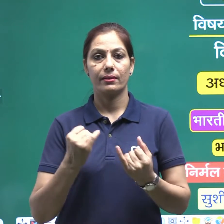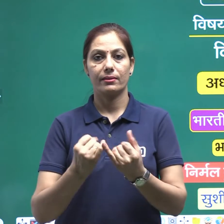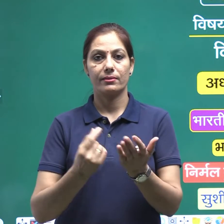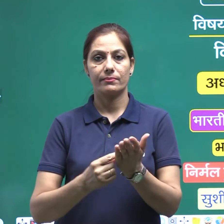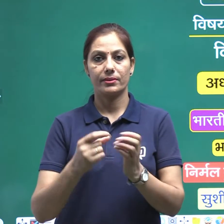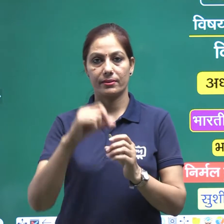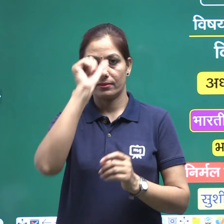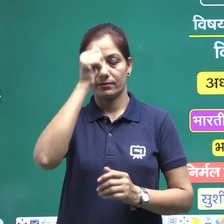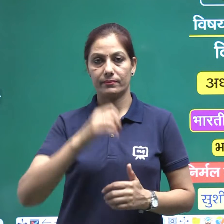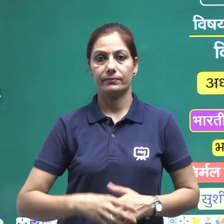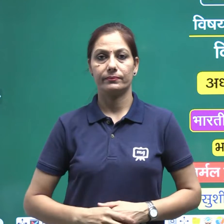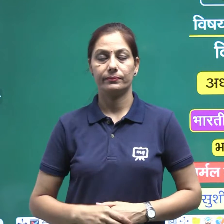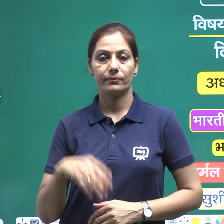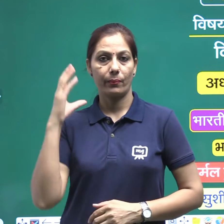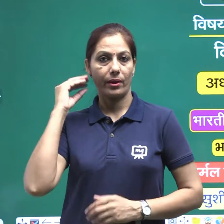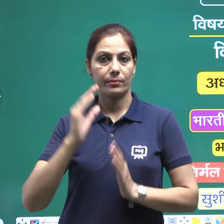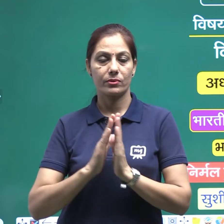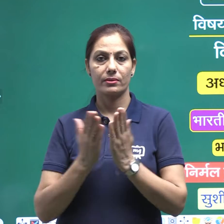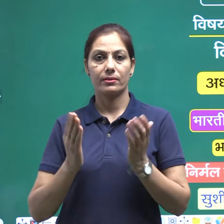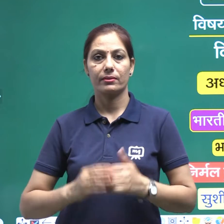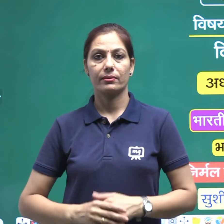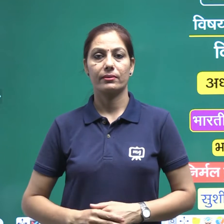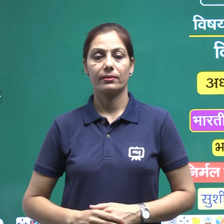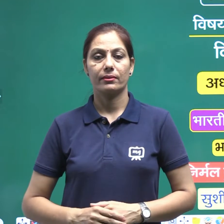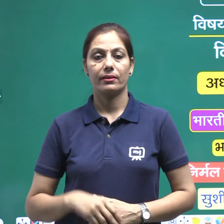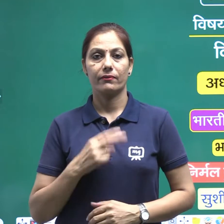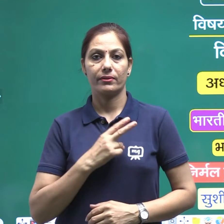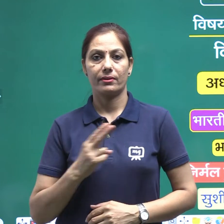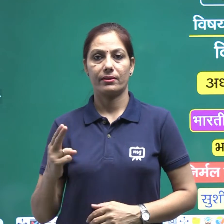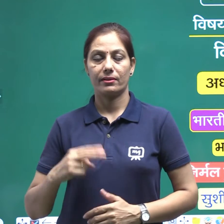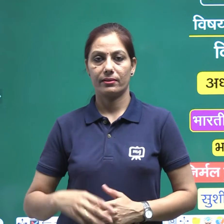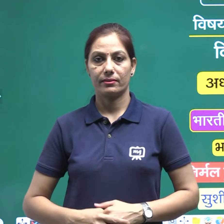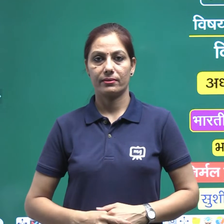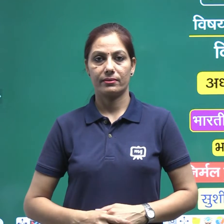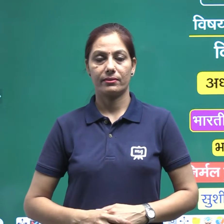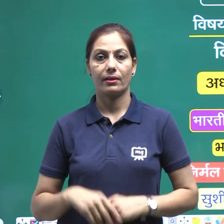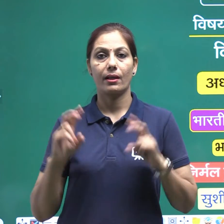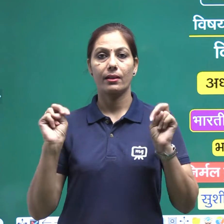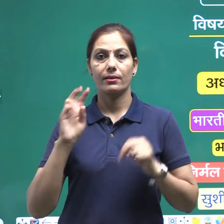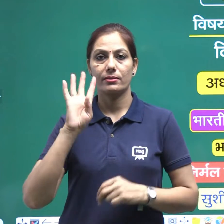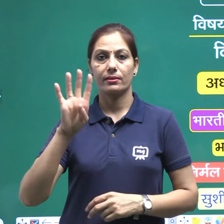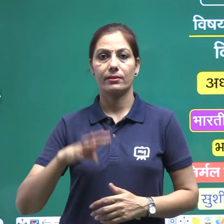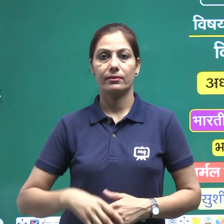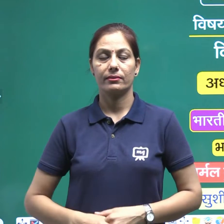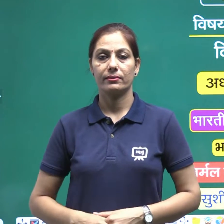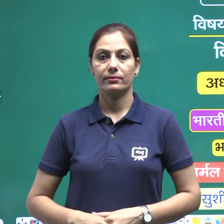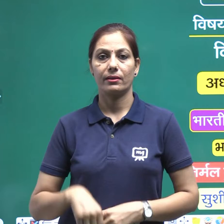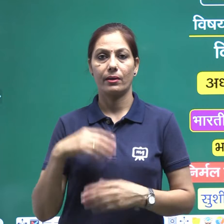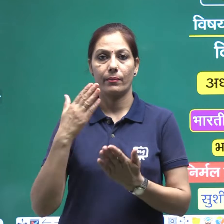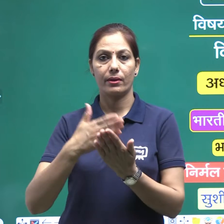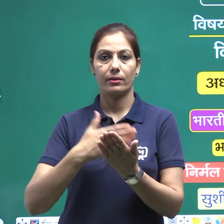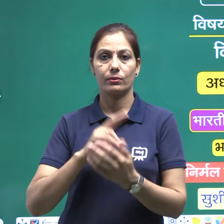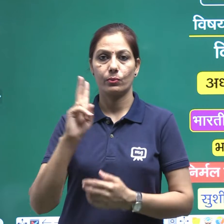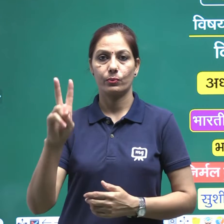की पाठ्य पुस्तक वितान के अध्याय 4 का भाग